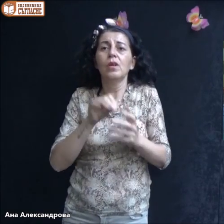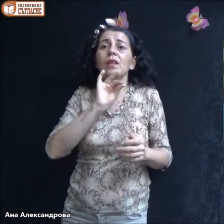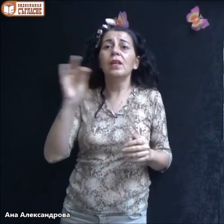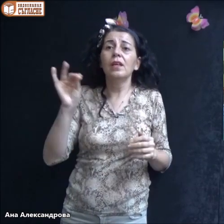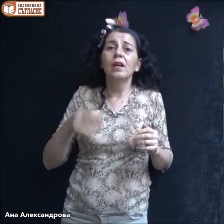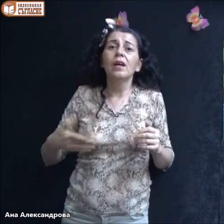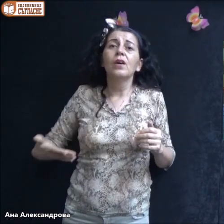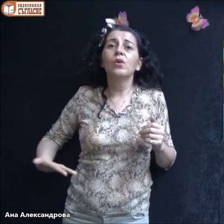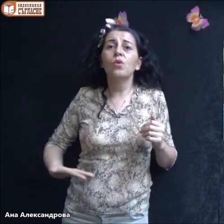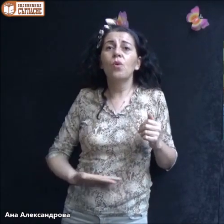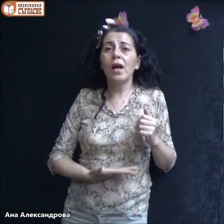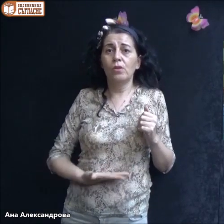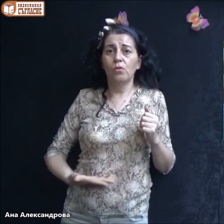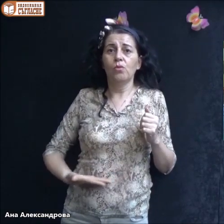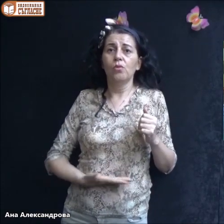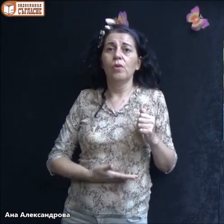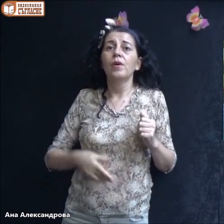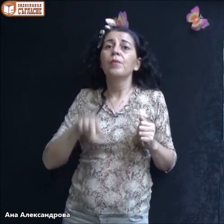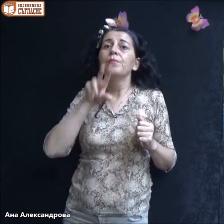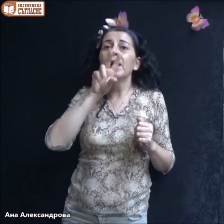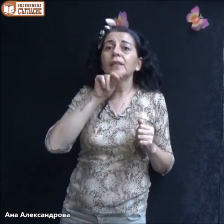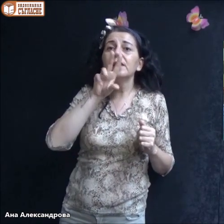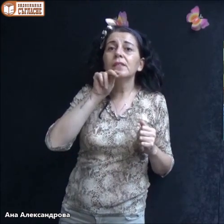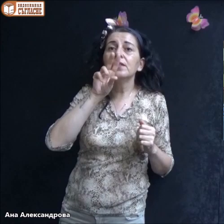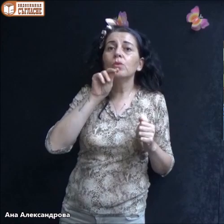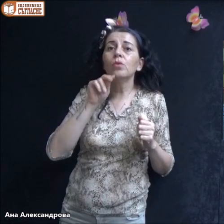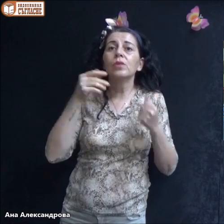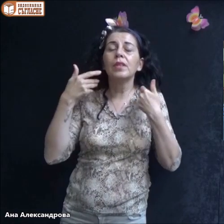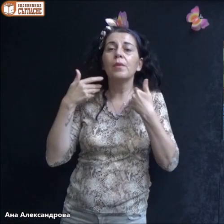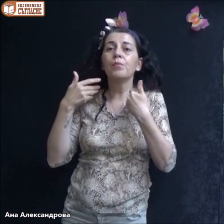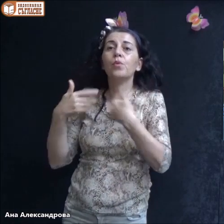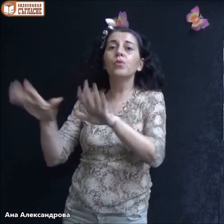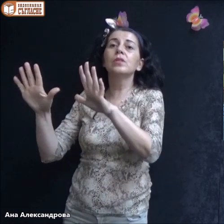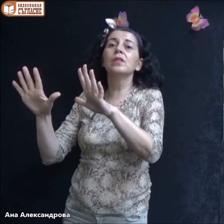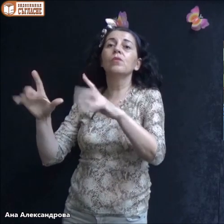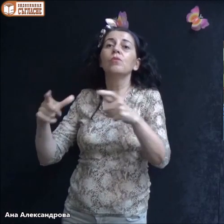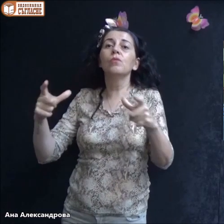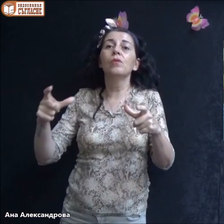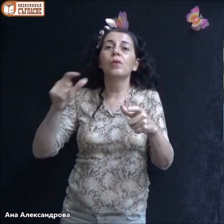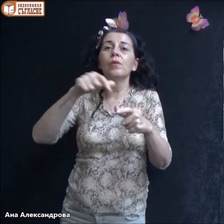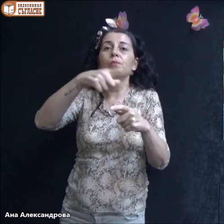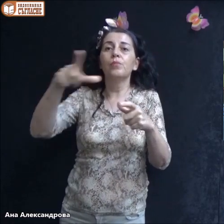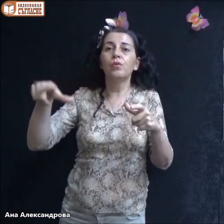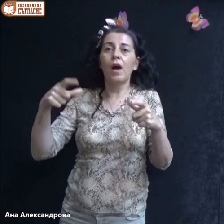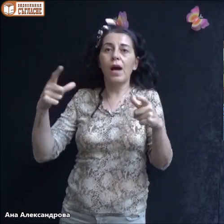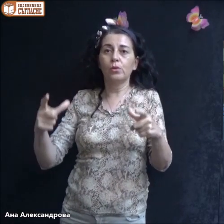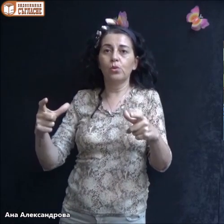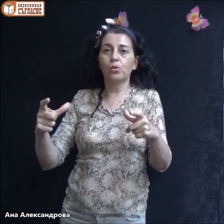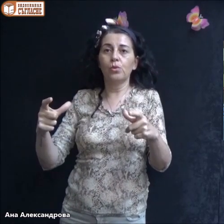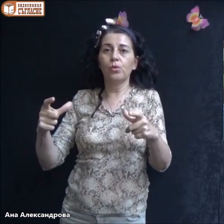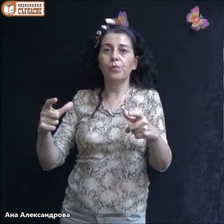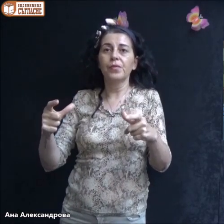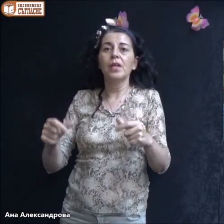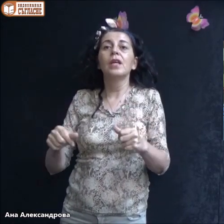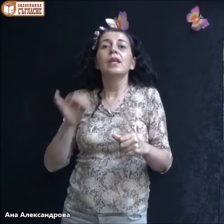и гладно. Патенцето напуснало блатото